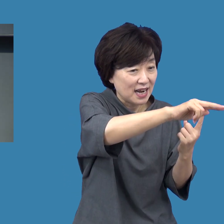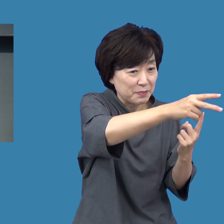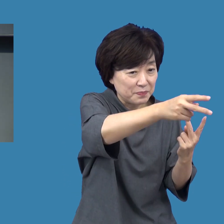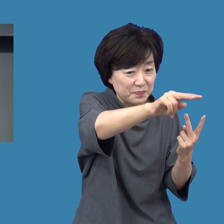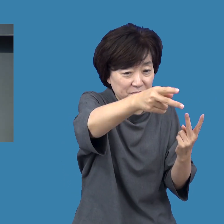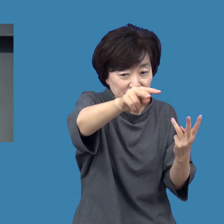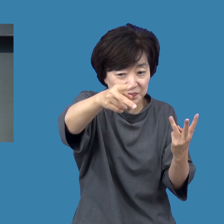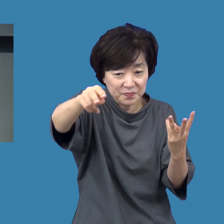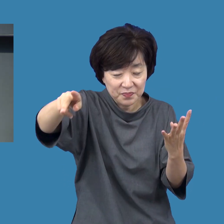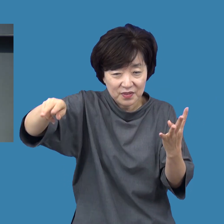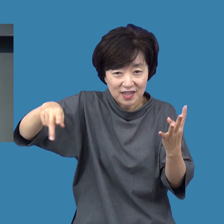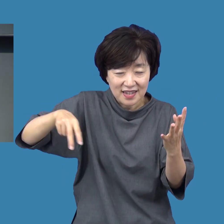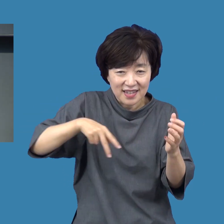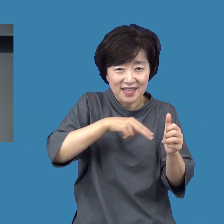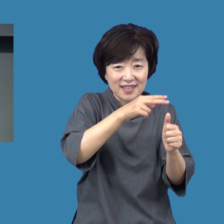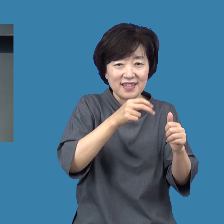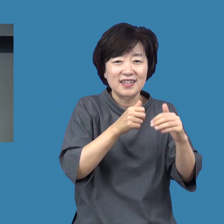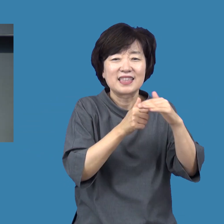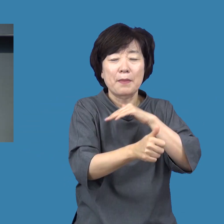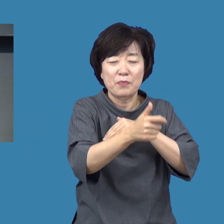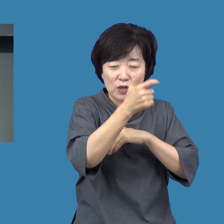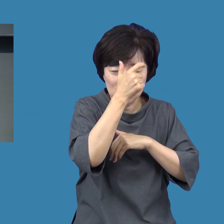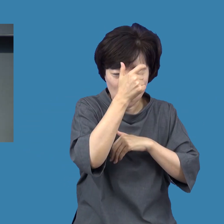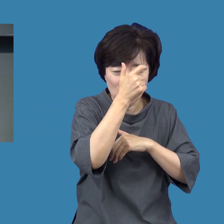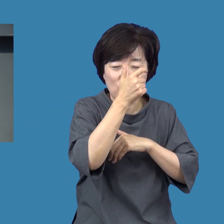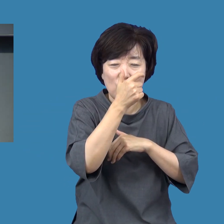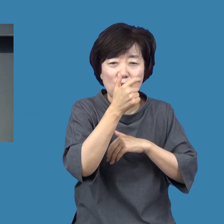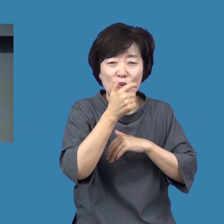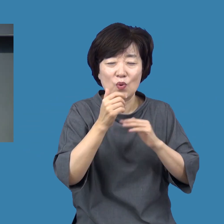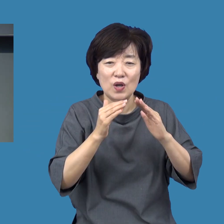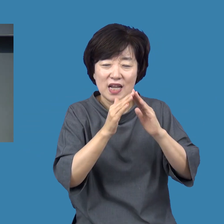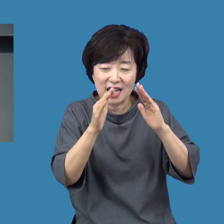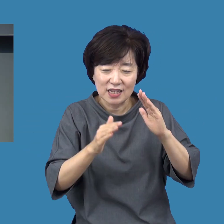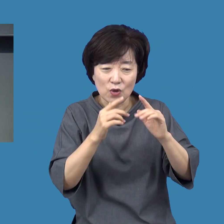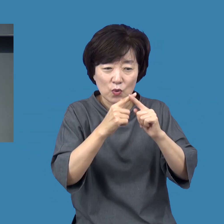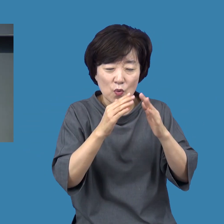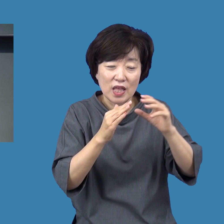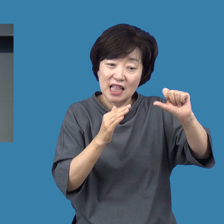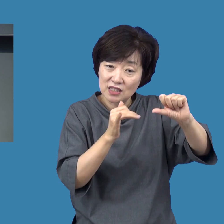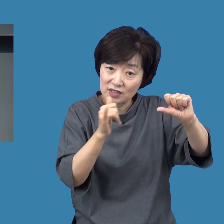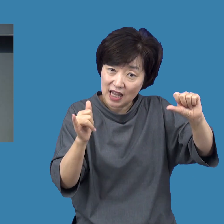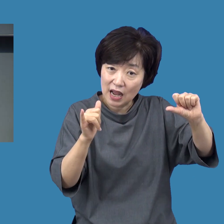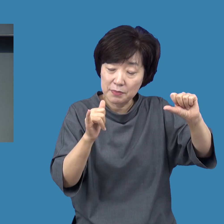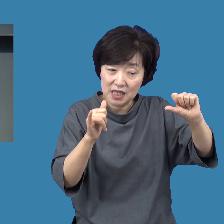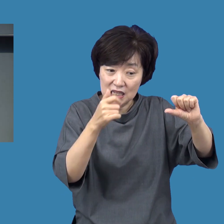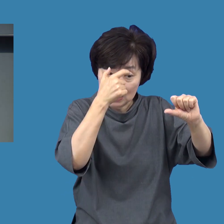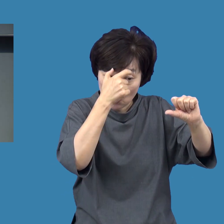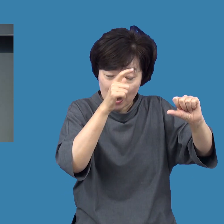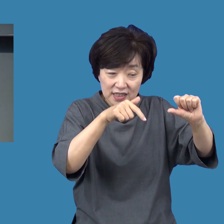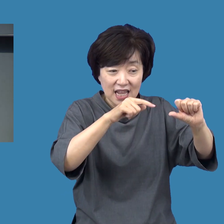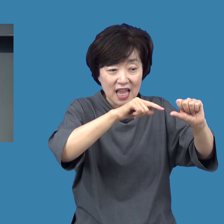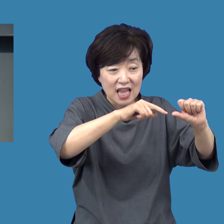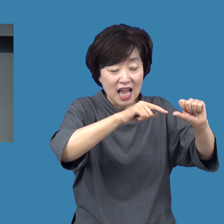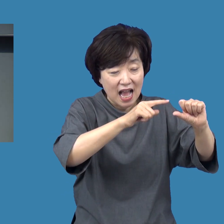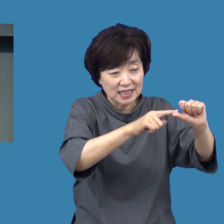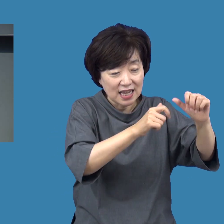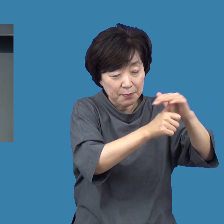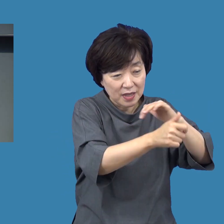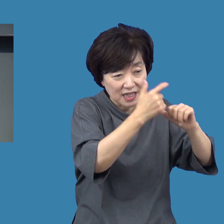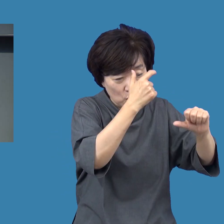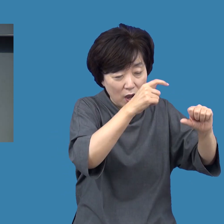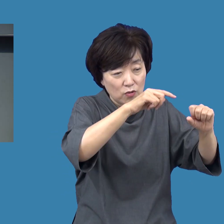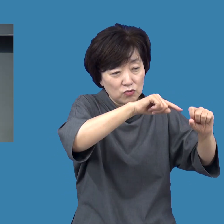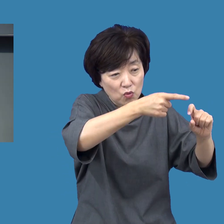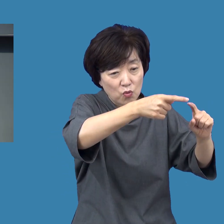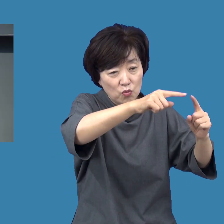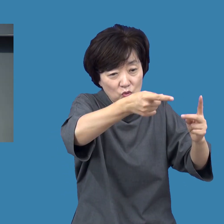기도를 하든지 아니면 뭐 교회에서 가정교회에서 기도한다 그러면 5명이 모여서 기도를 하면 한 사람이 기도하고 끝나면 그 다음 사람이 기도하고